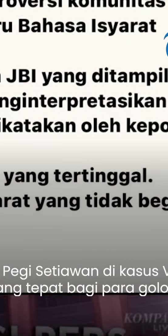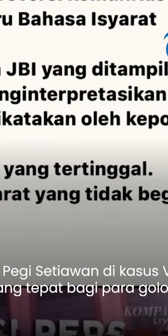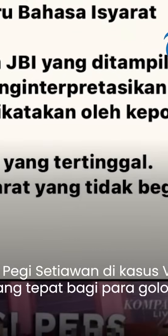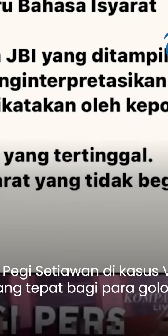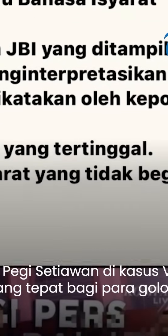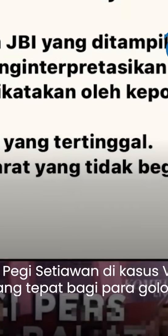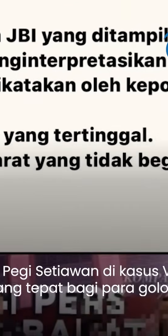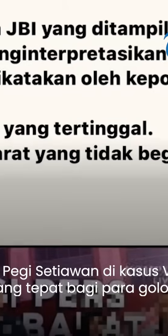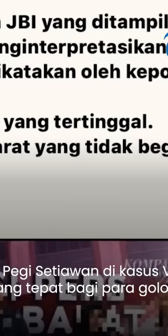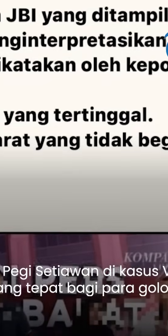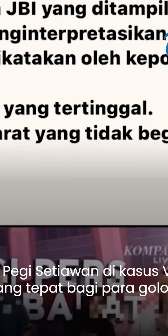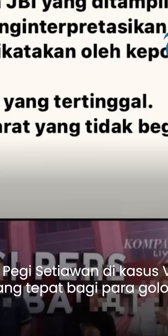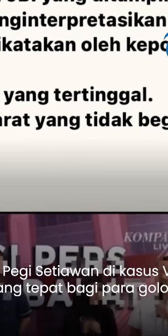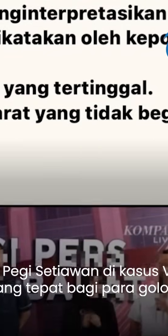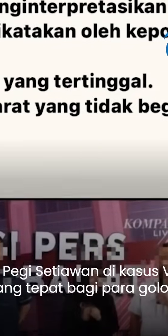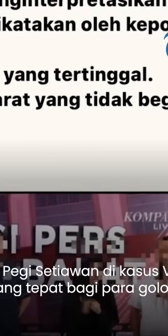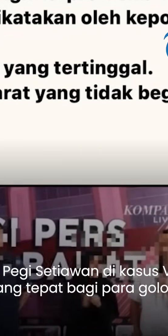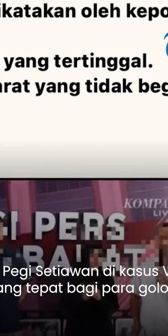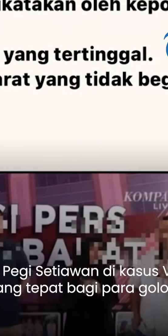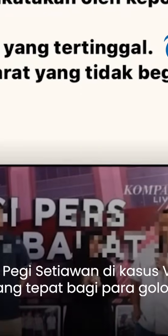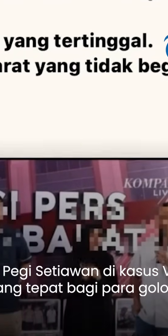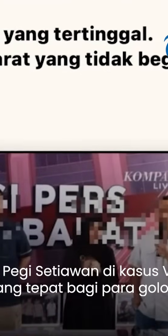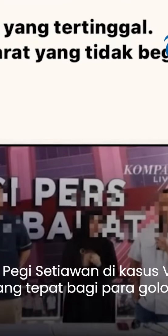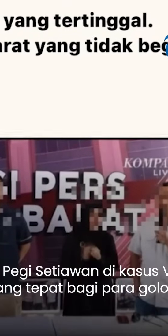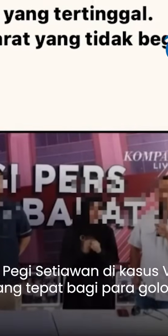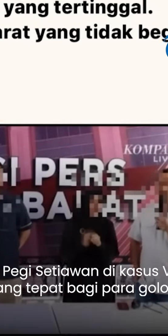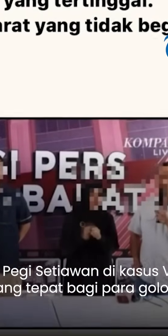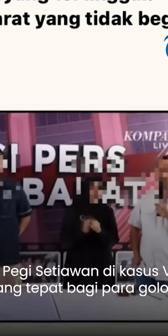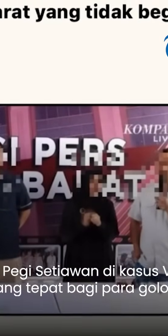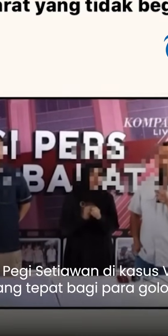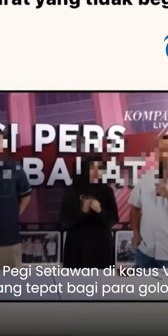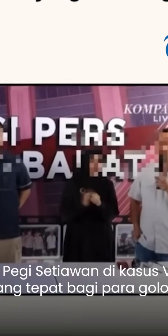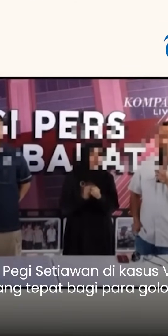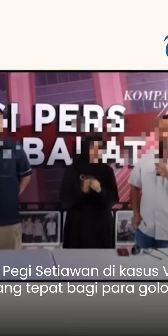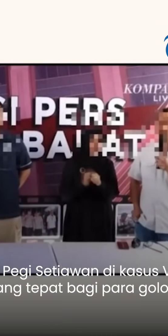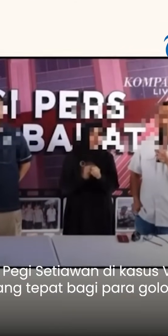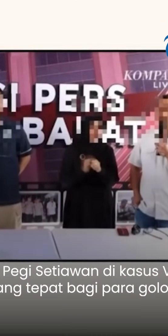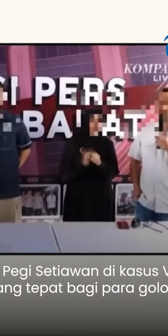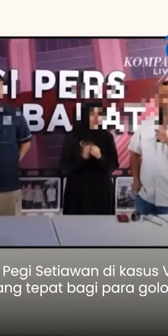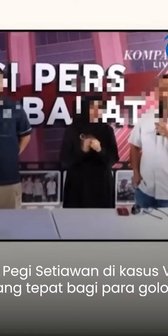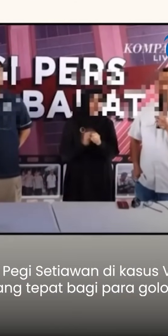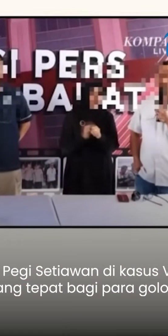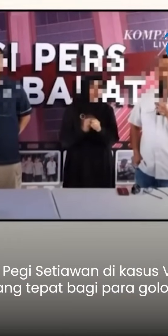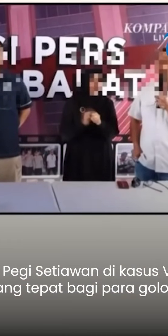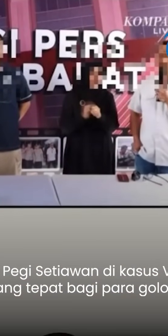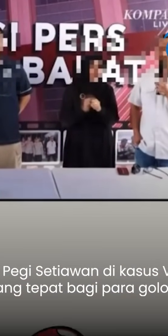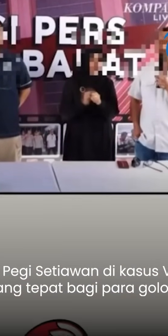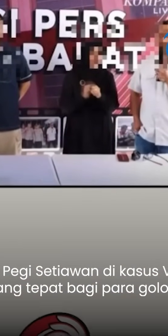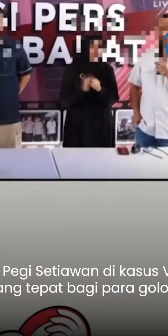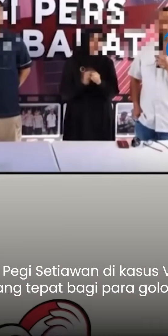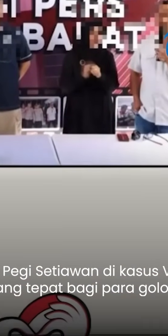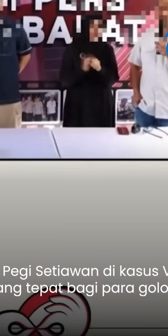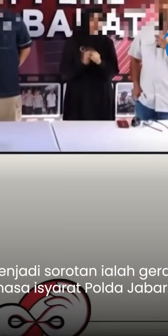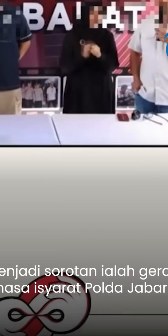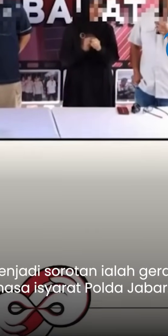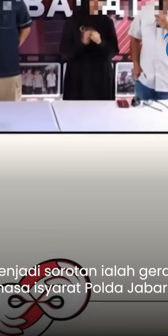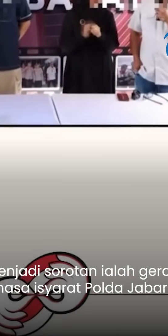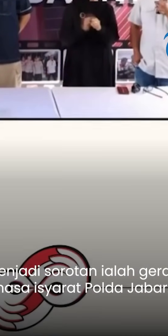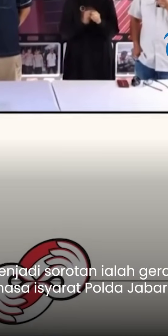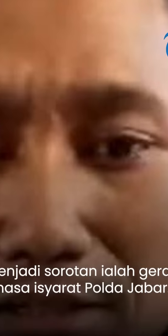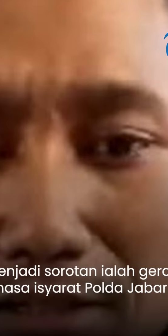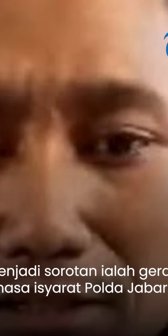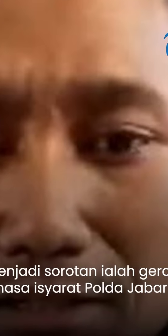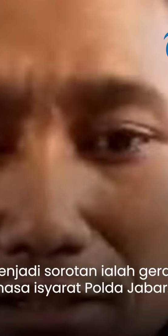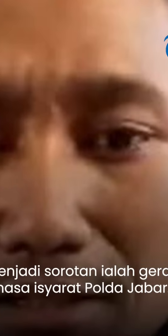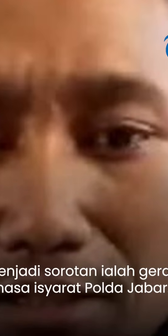Peggy Setiawan di kasus Vina bertugas menyampaikan informasi yang tepat bagi para golongan disabilitas. Namun